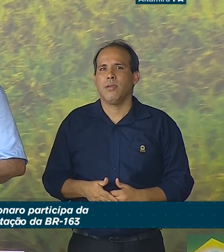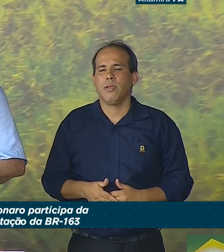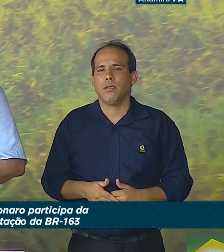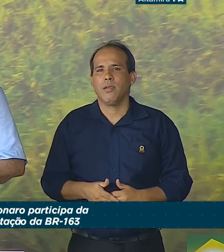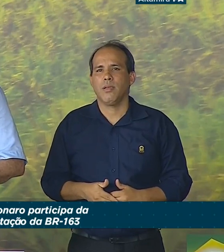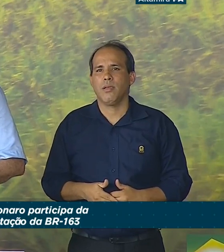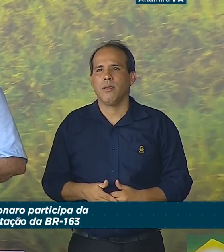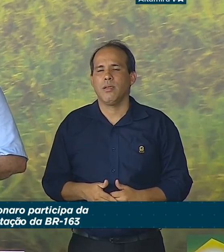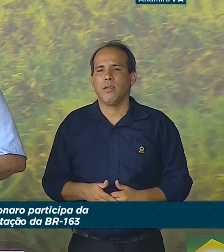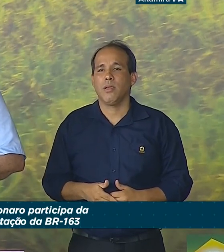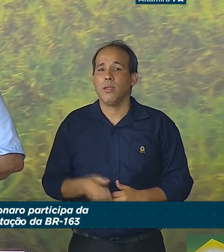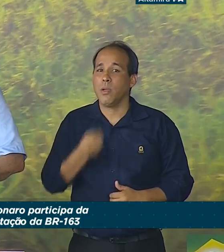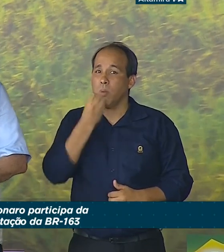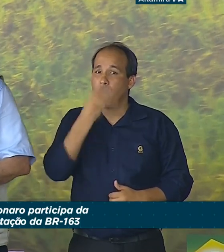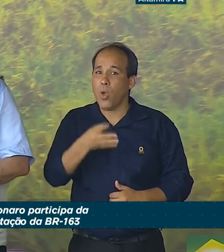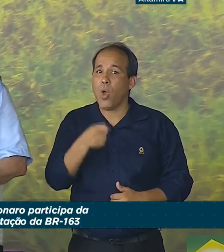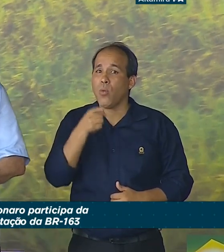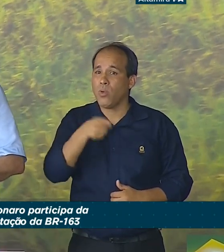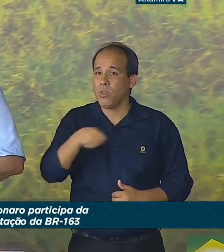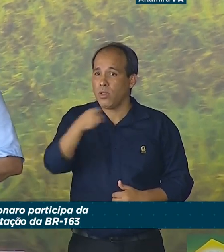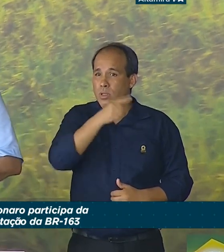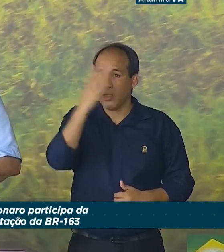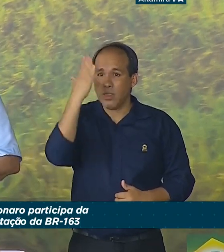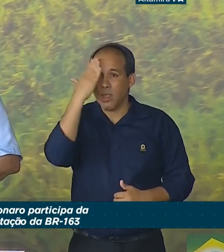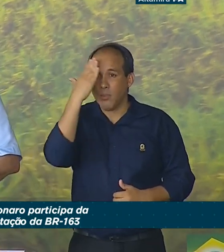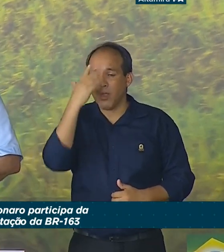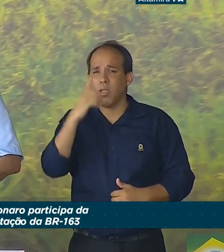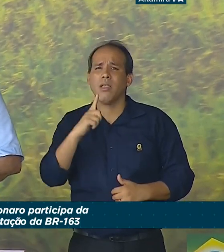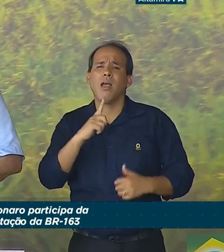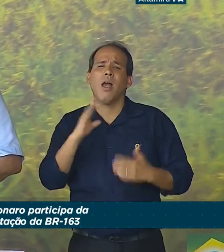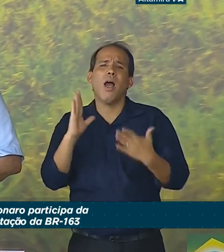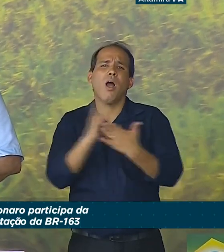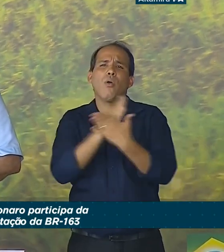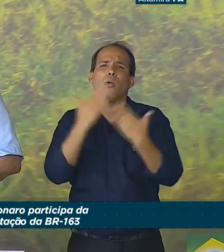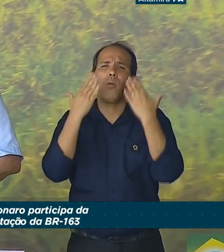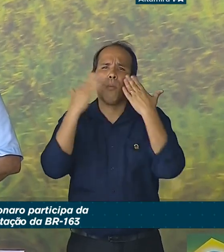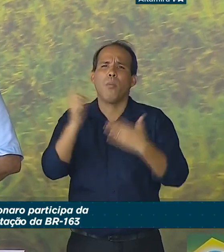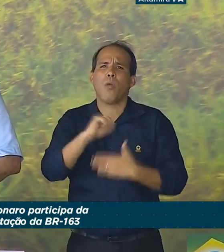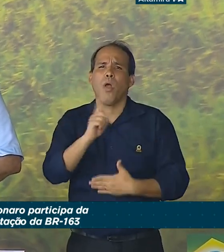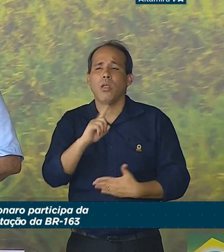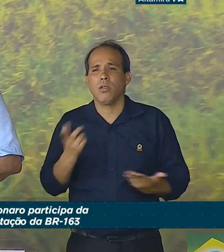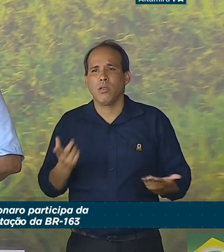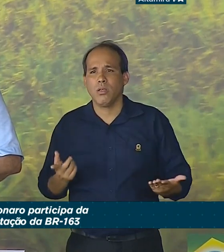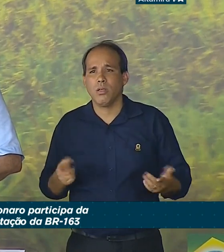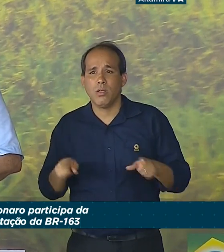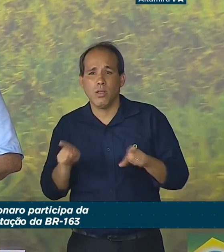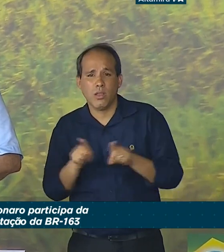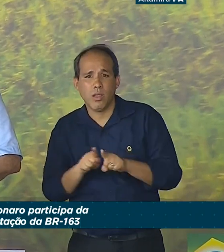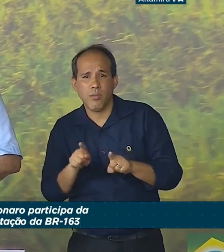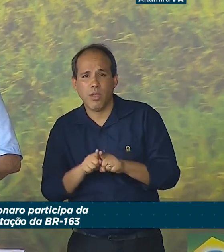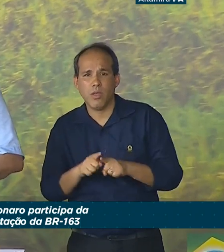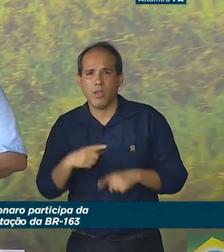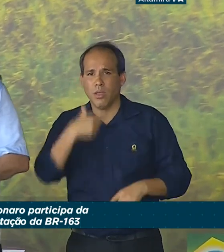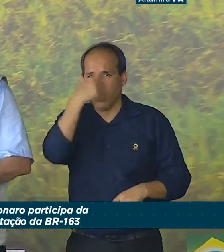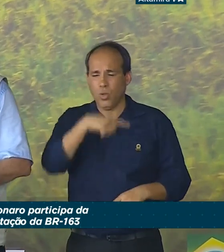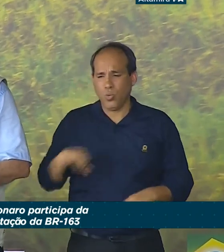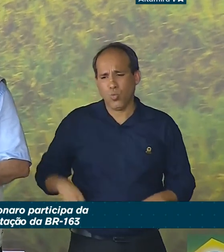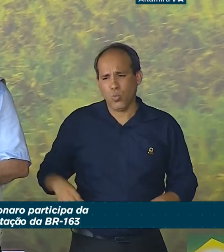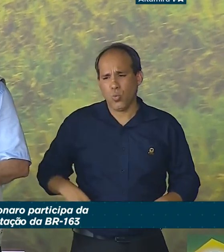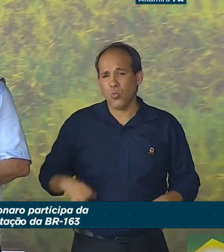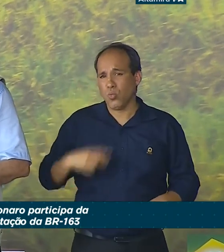E é bom que vocês saibam que tem coisa que não aparece. Tem coisa que praticamente eu sofro